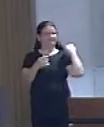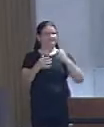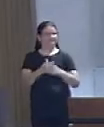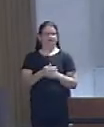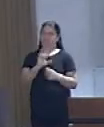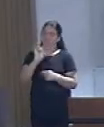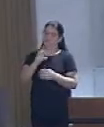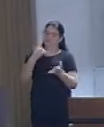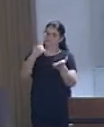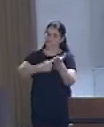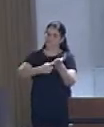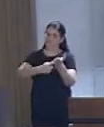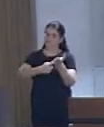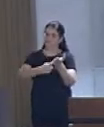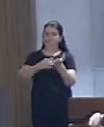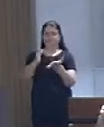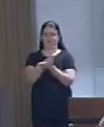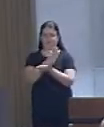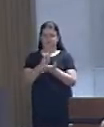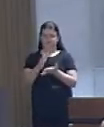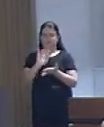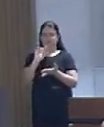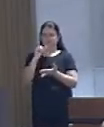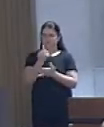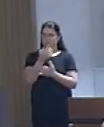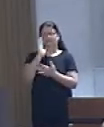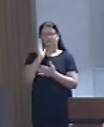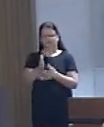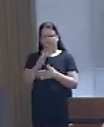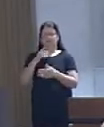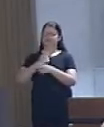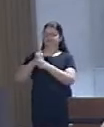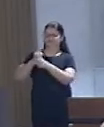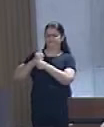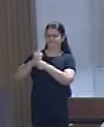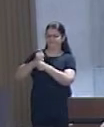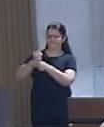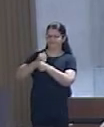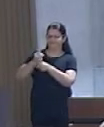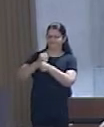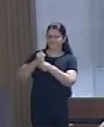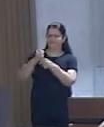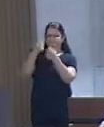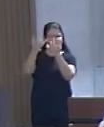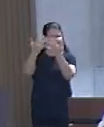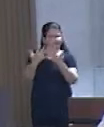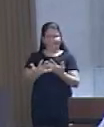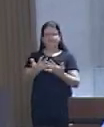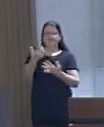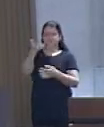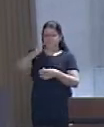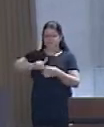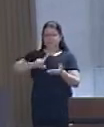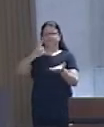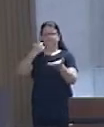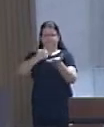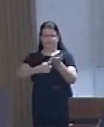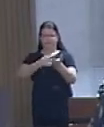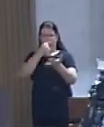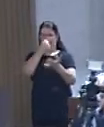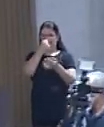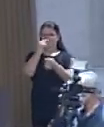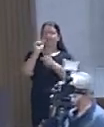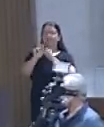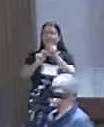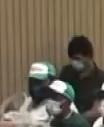Isso afirma algo que a gente já vem há muito tempo falando, reafirmando, de que